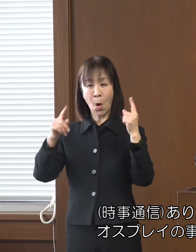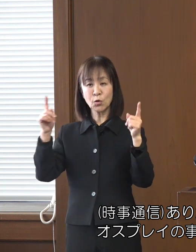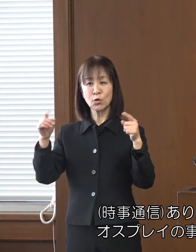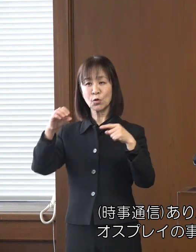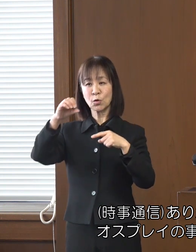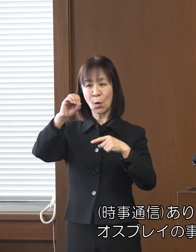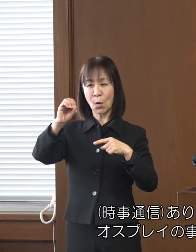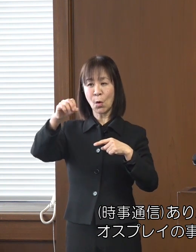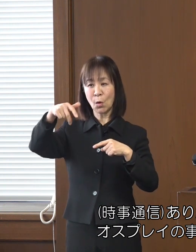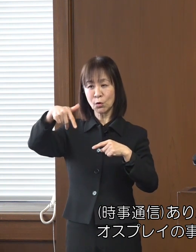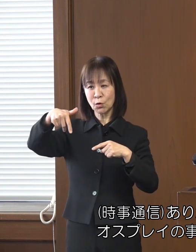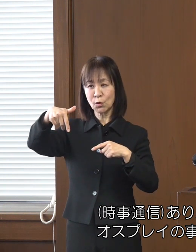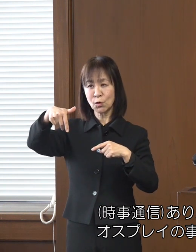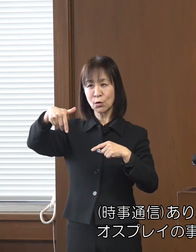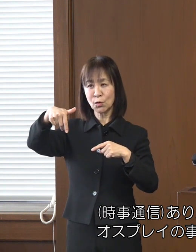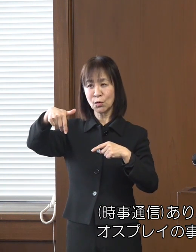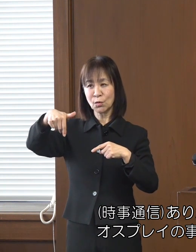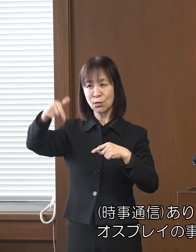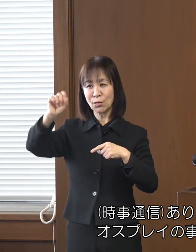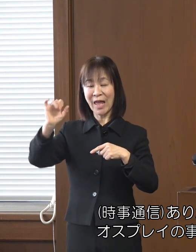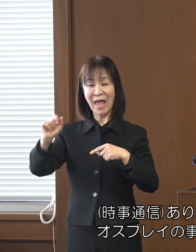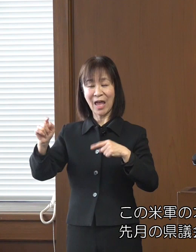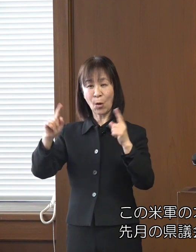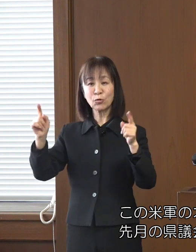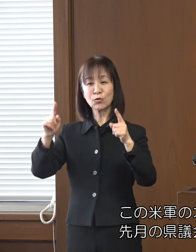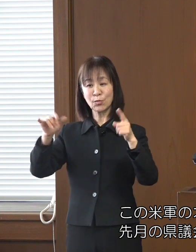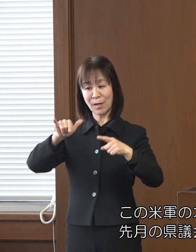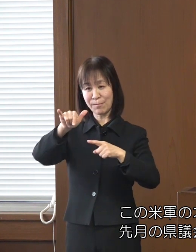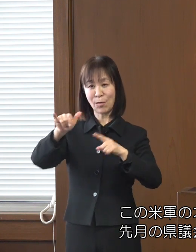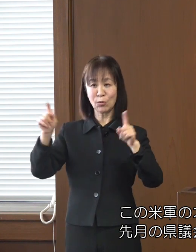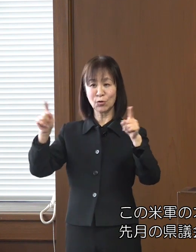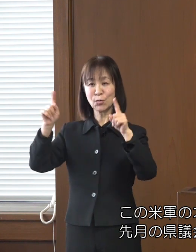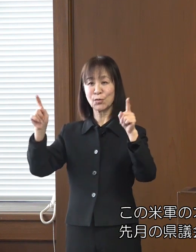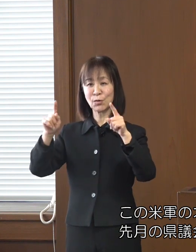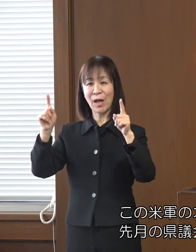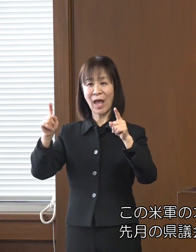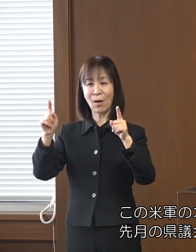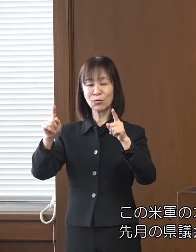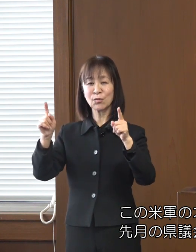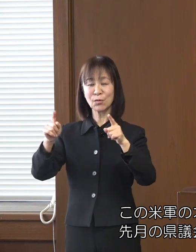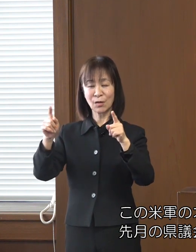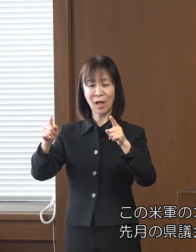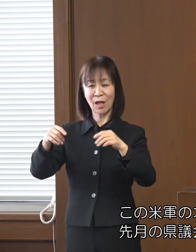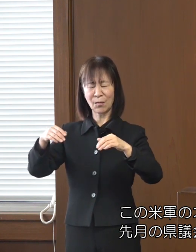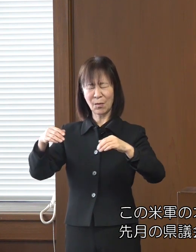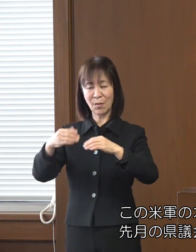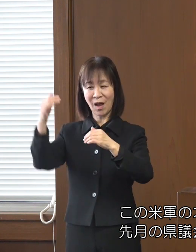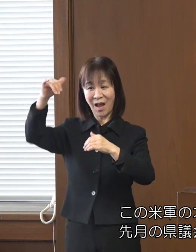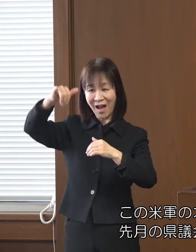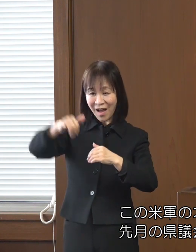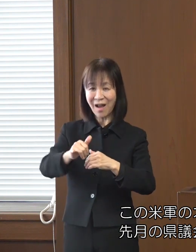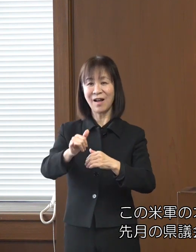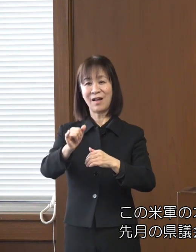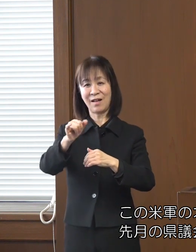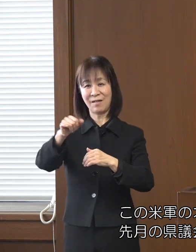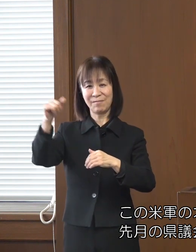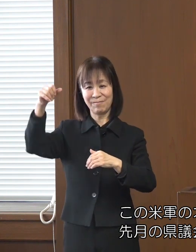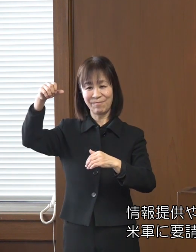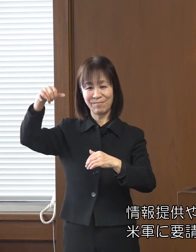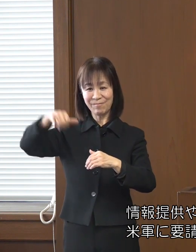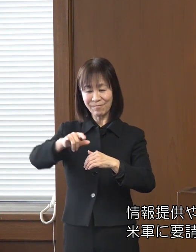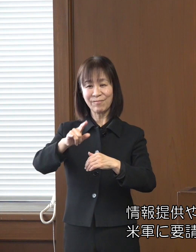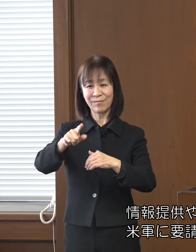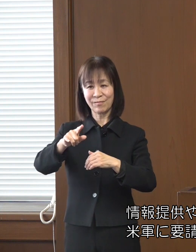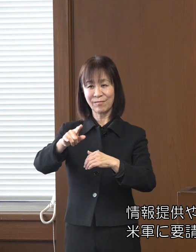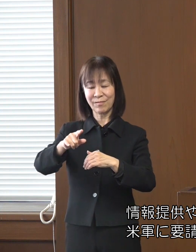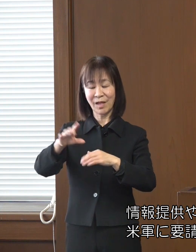故に関してなんですけれども、米軍のオスプレイの事故を受けて、先月の県議会の方で、